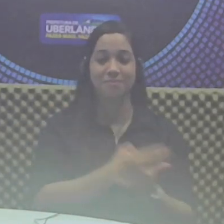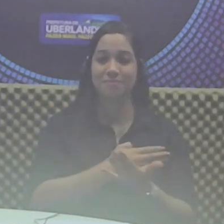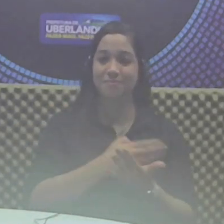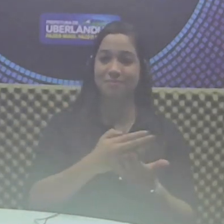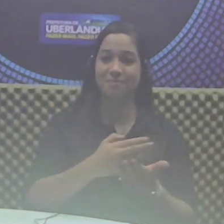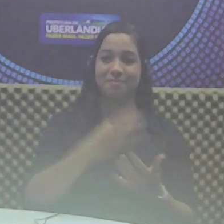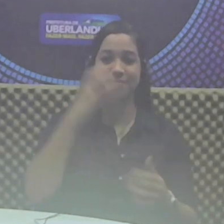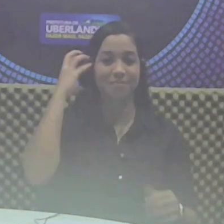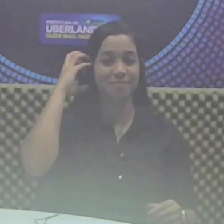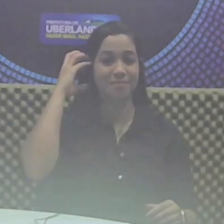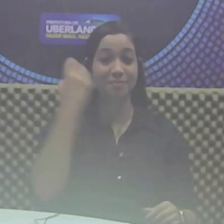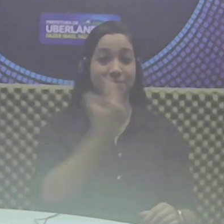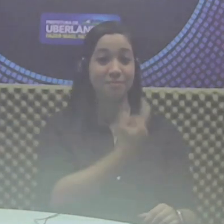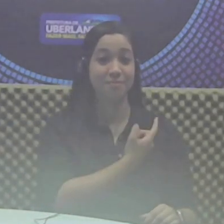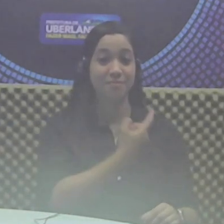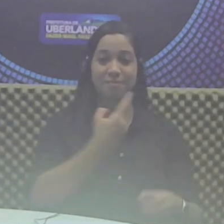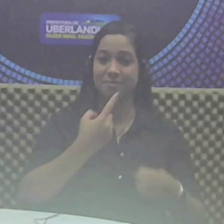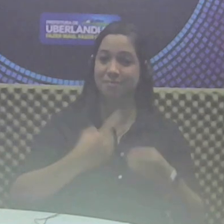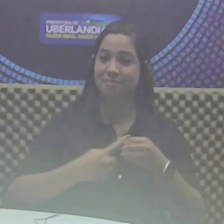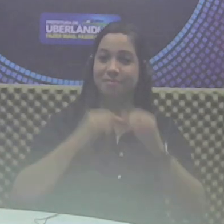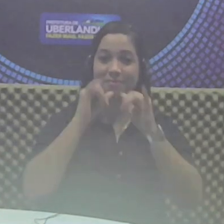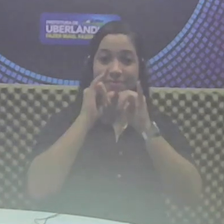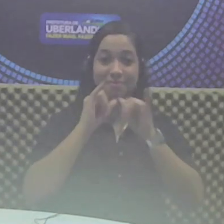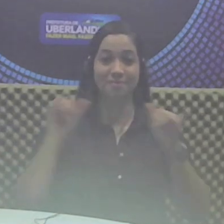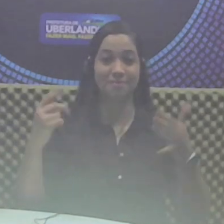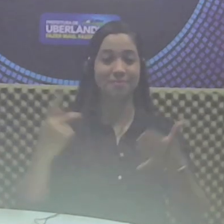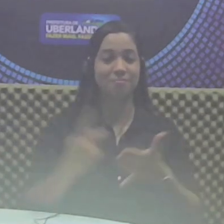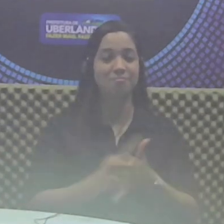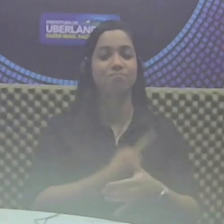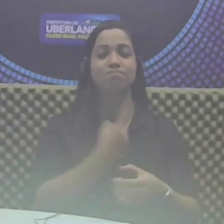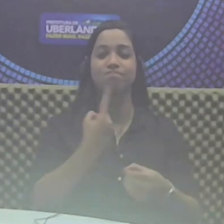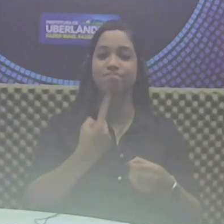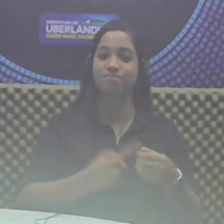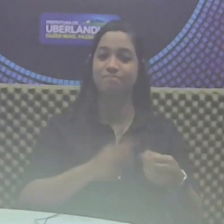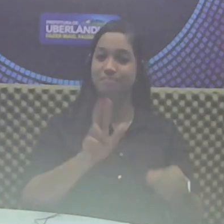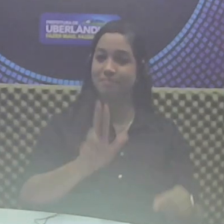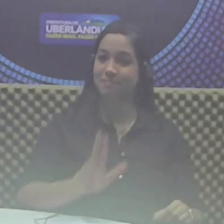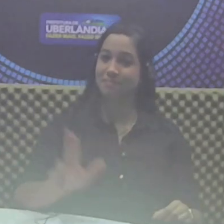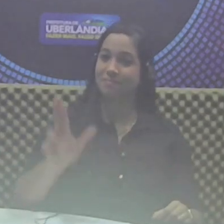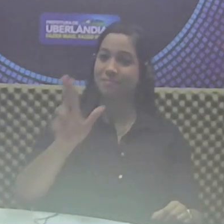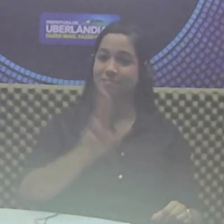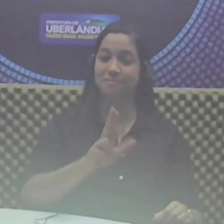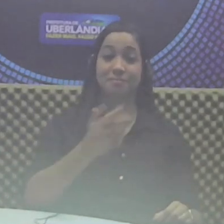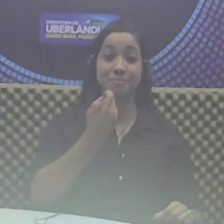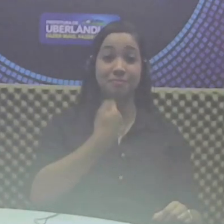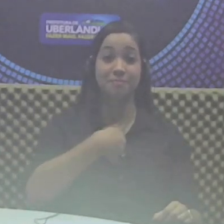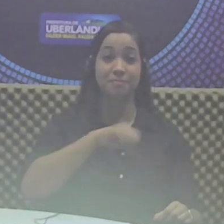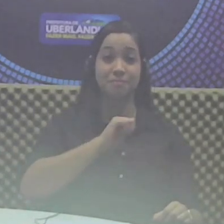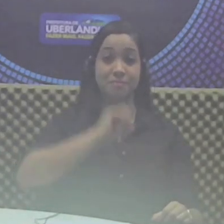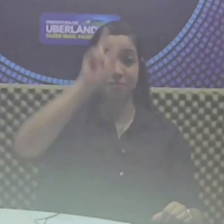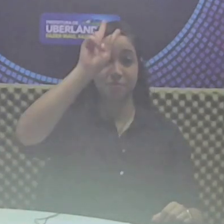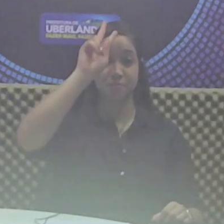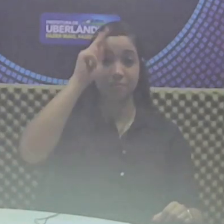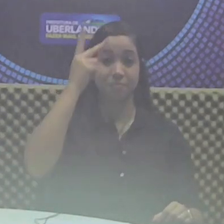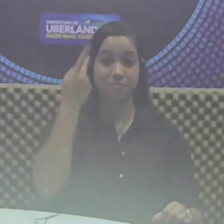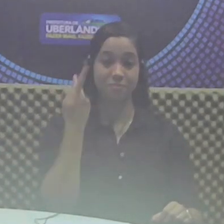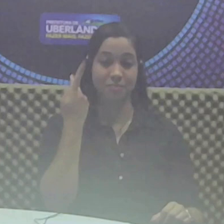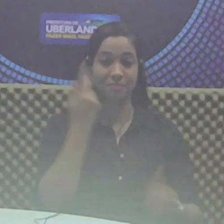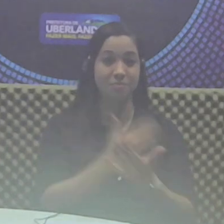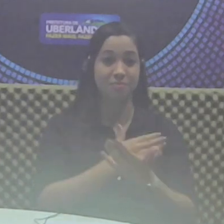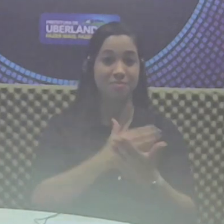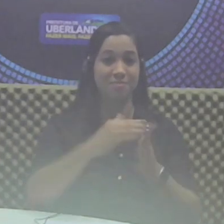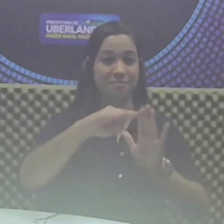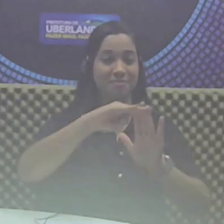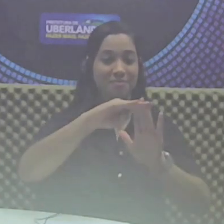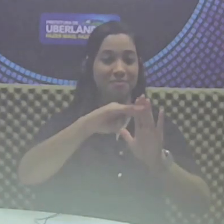nossa cidade com boletim de notícias sobre o que de fato acontece em Uberlândia eu sou esia Keller E começamos com os destaques da